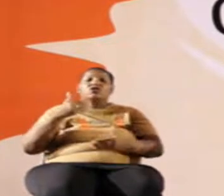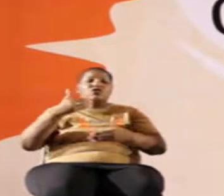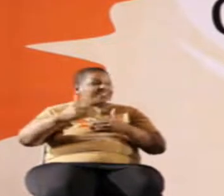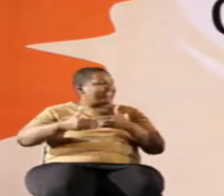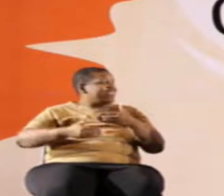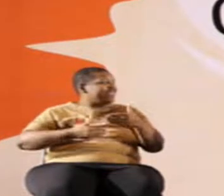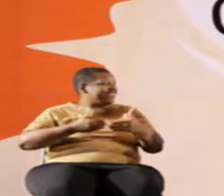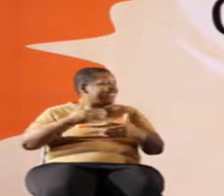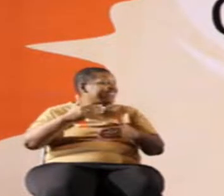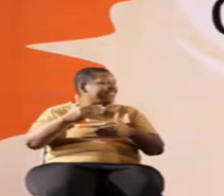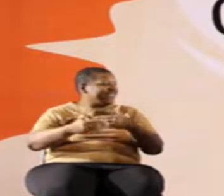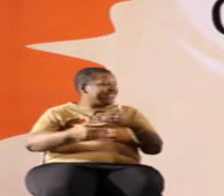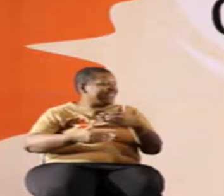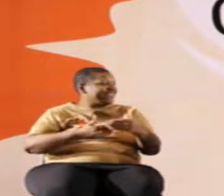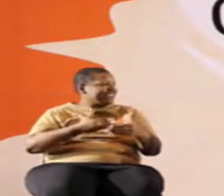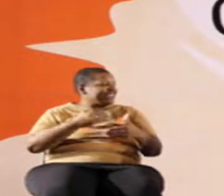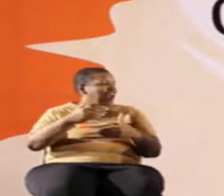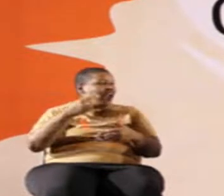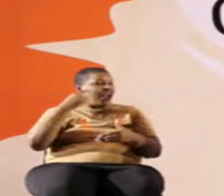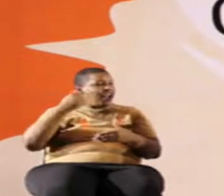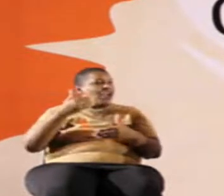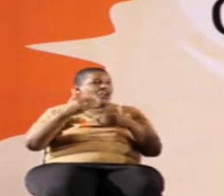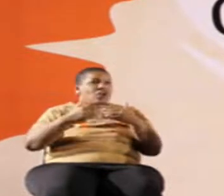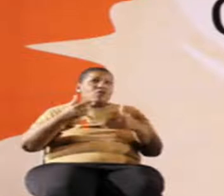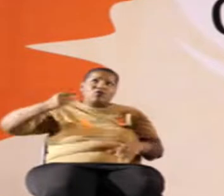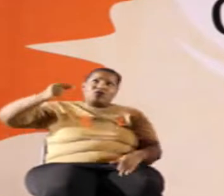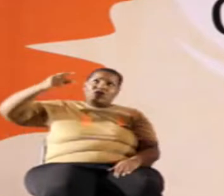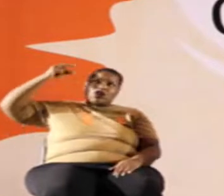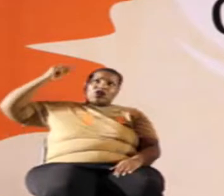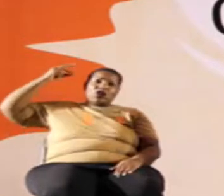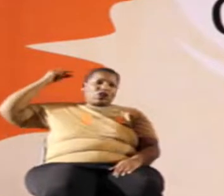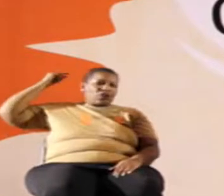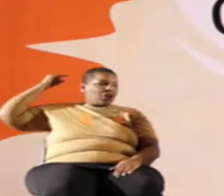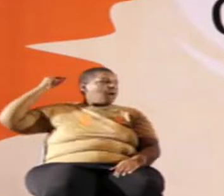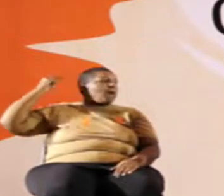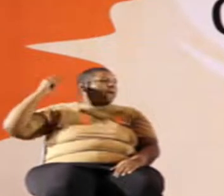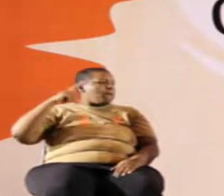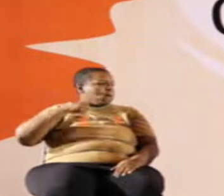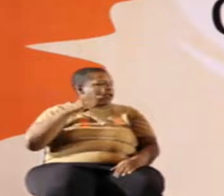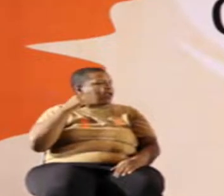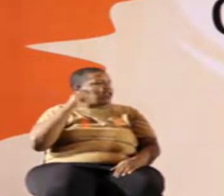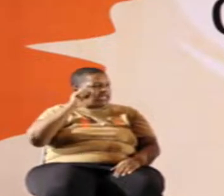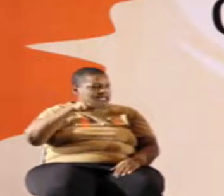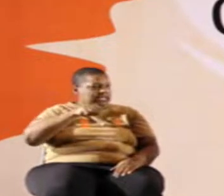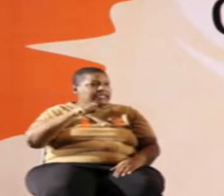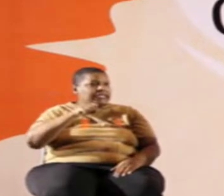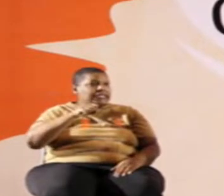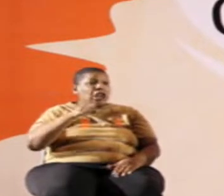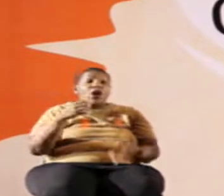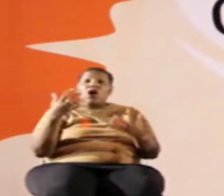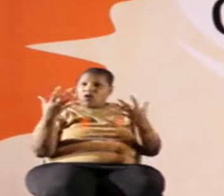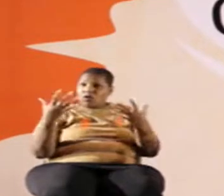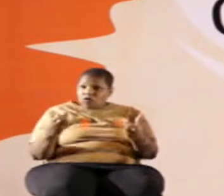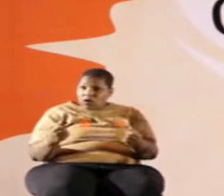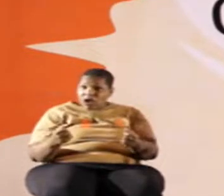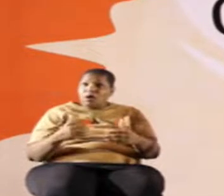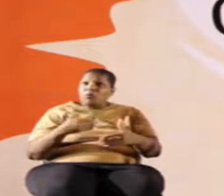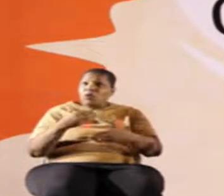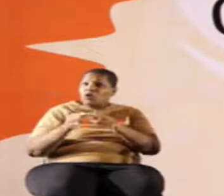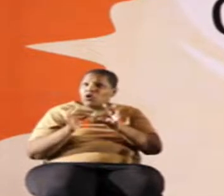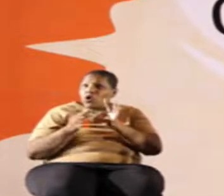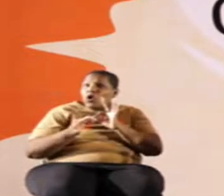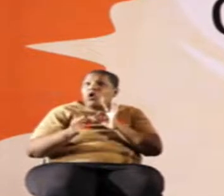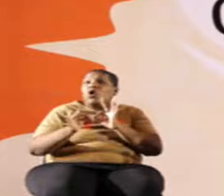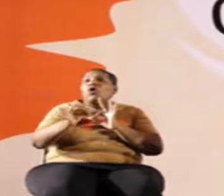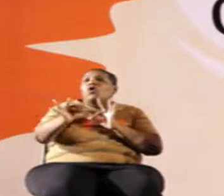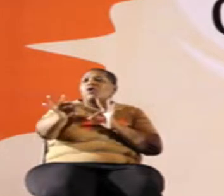passos, os nossos passos vêm de longe, não é, Jurema? E vamos andar muito mais longe, eu